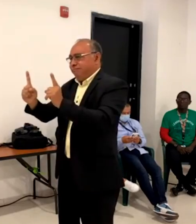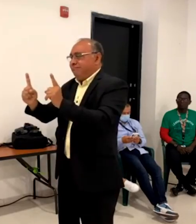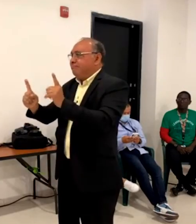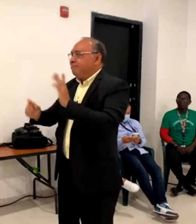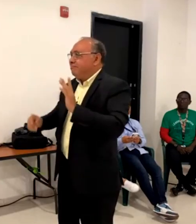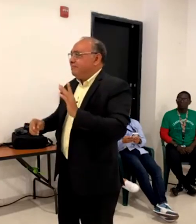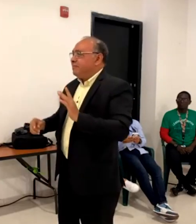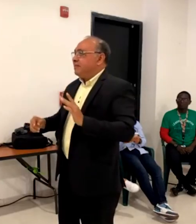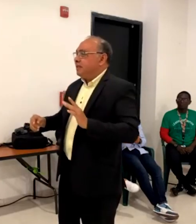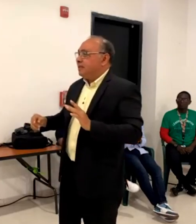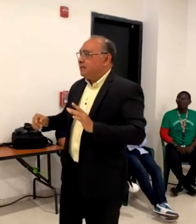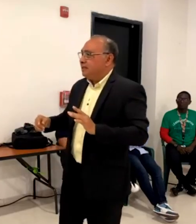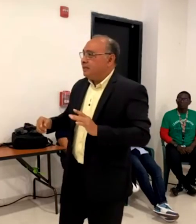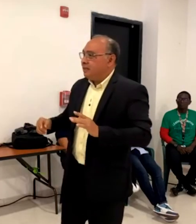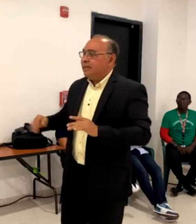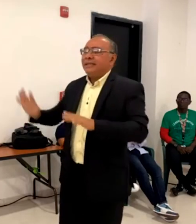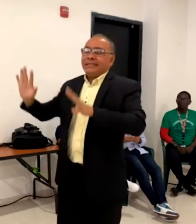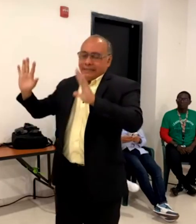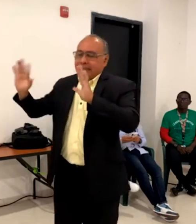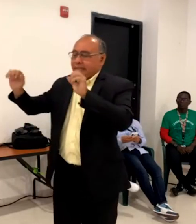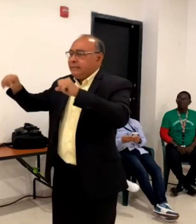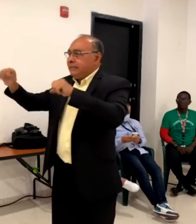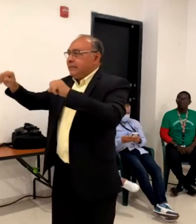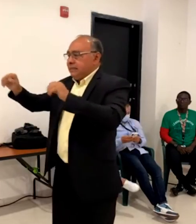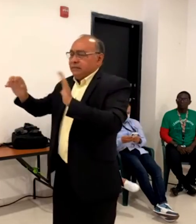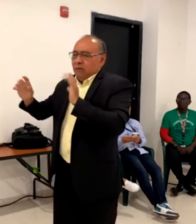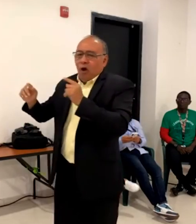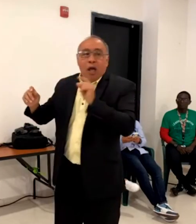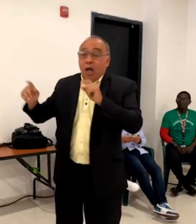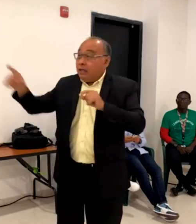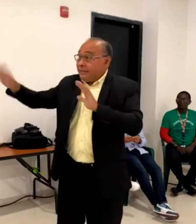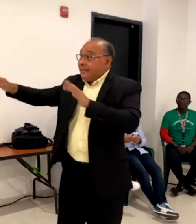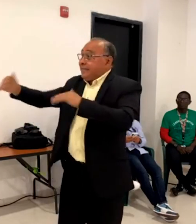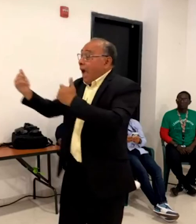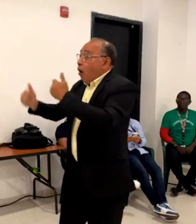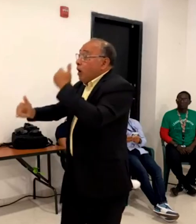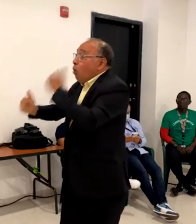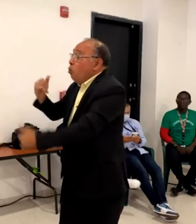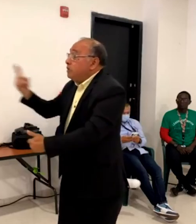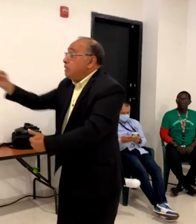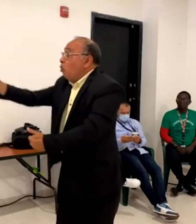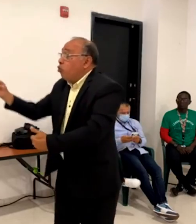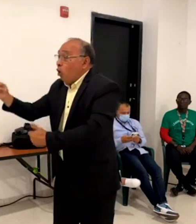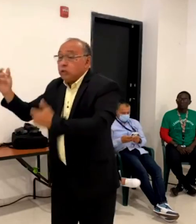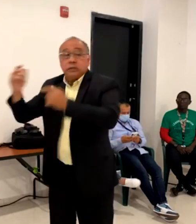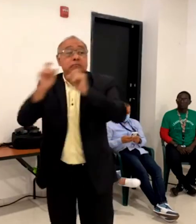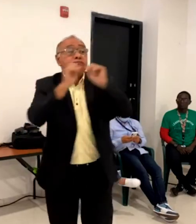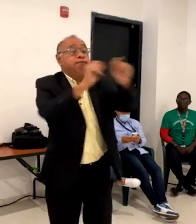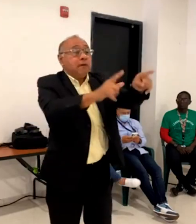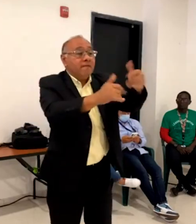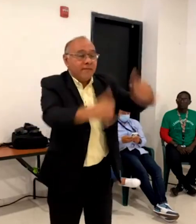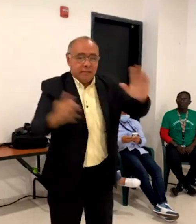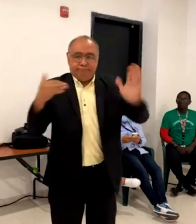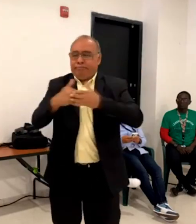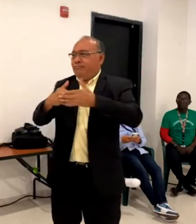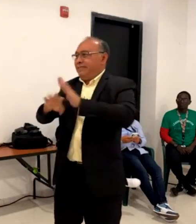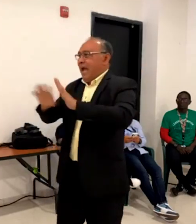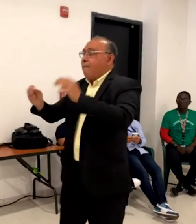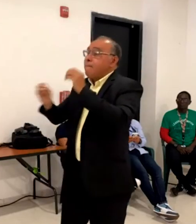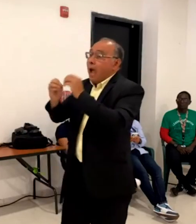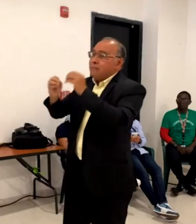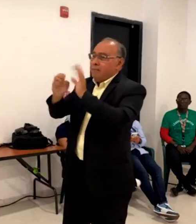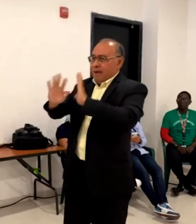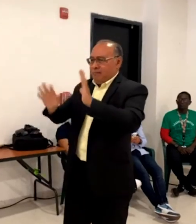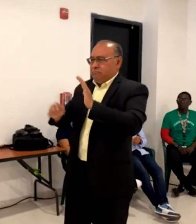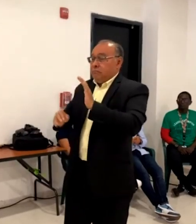utilicemos en el tiempo vale que por favor recordemos que ya estamos en el cierre y si se saca dos personas